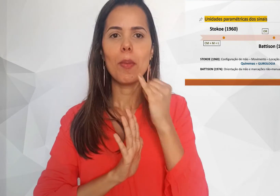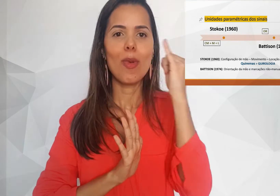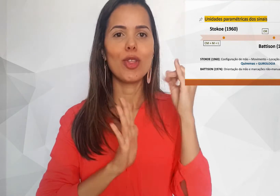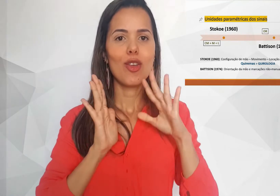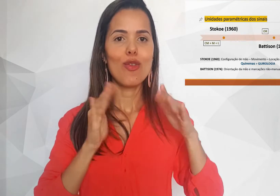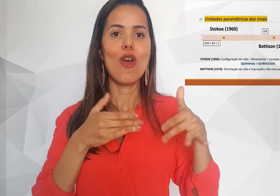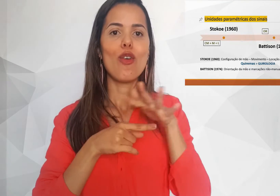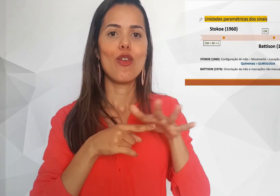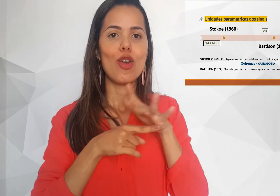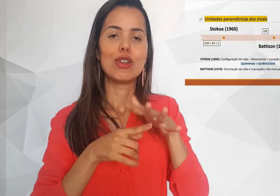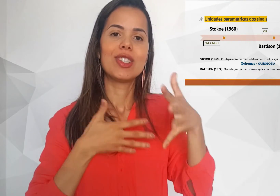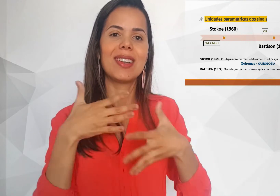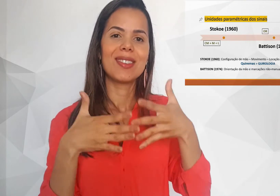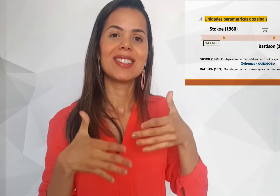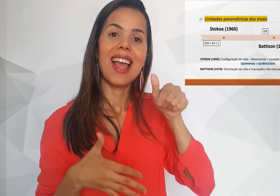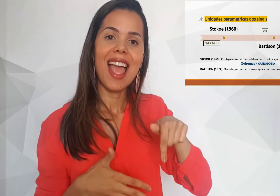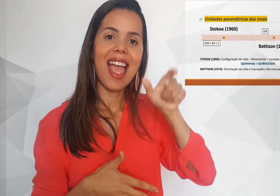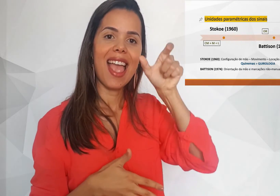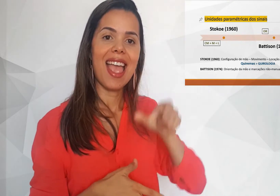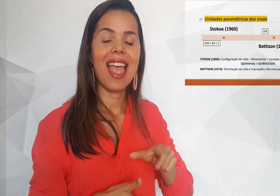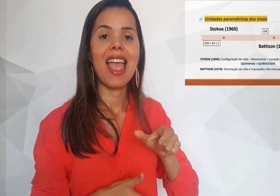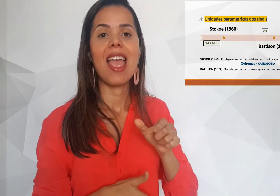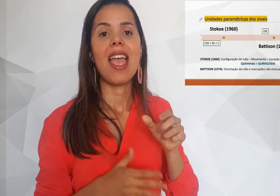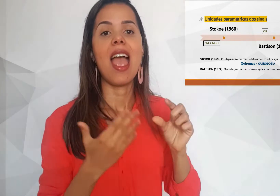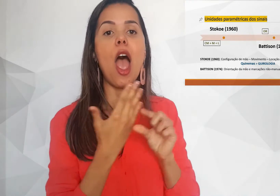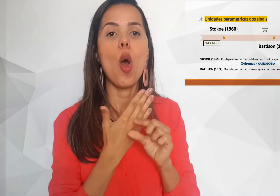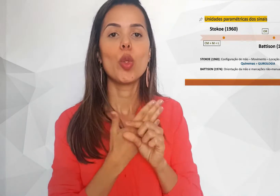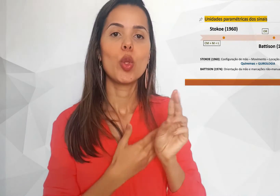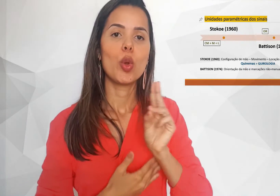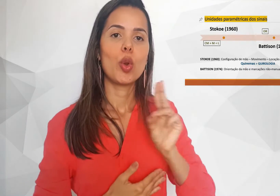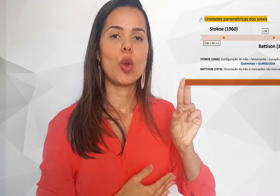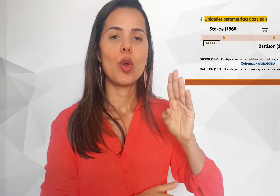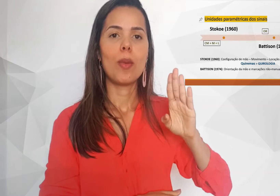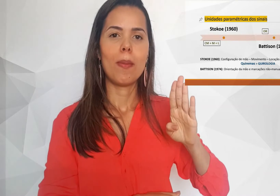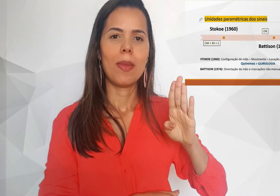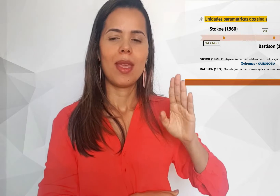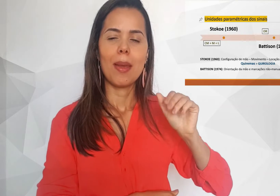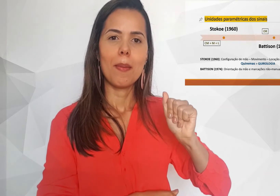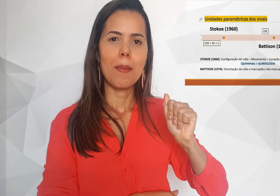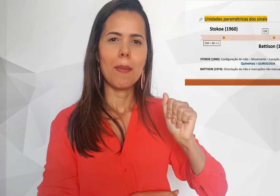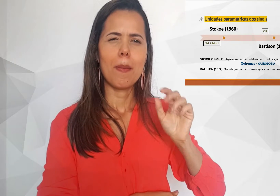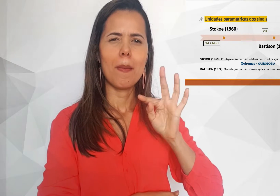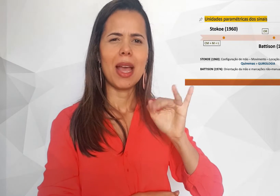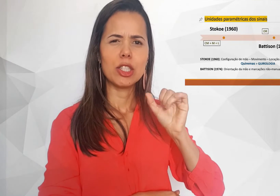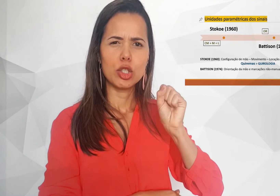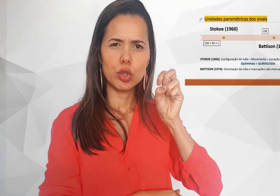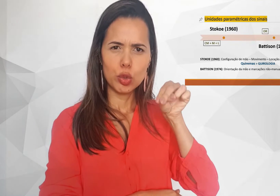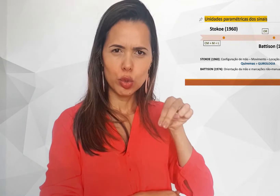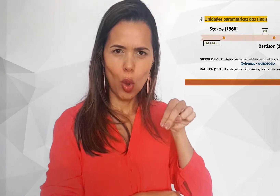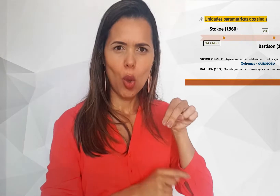nesses estudos que inauguram o campo da fonologia de línguas de sinais é o trabalho do Bateson, no ano de 74,